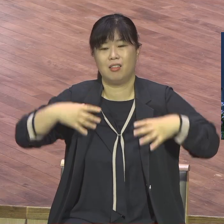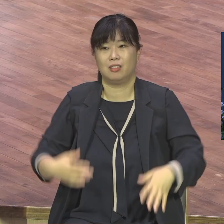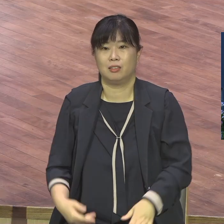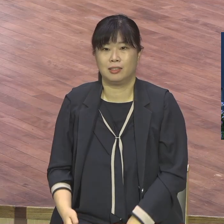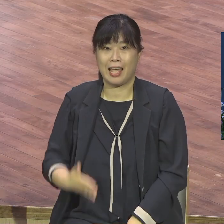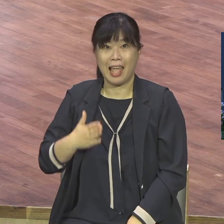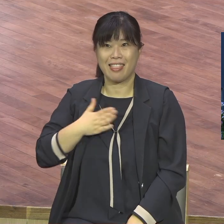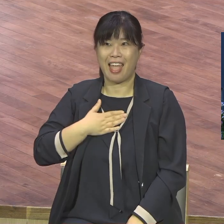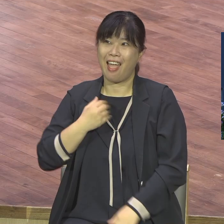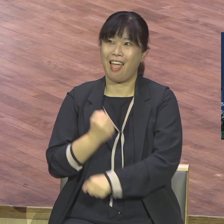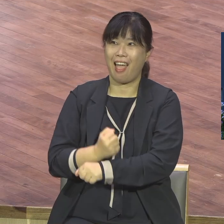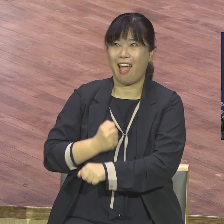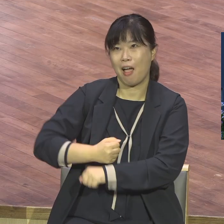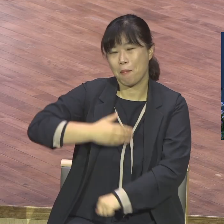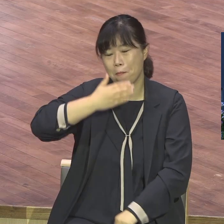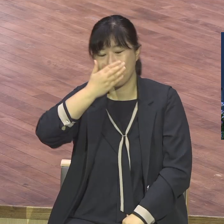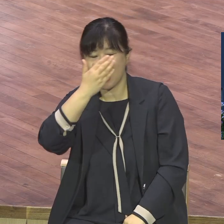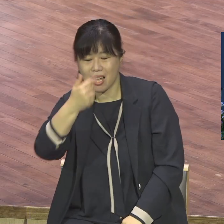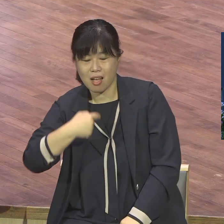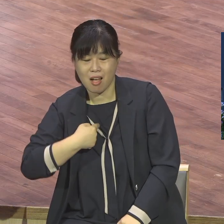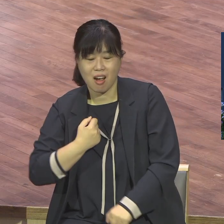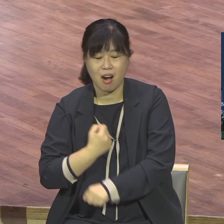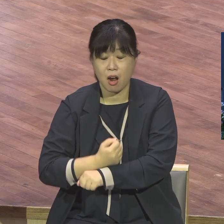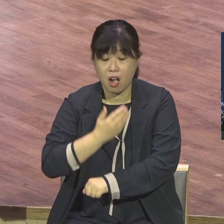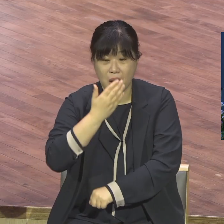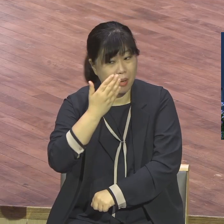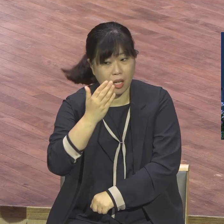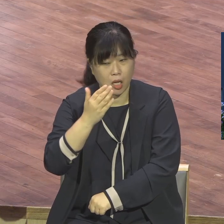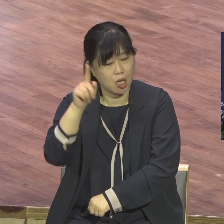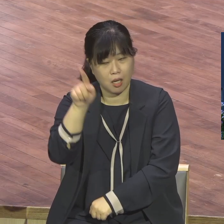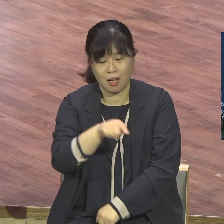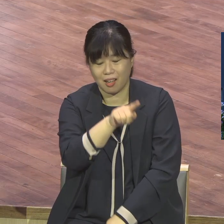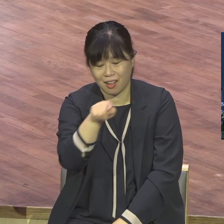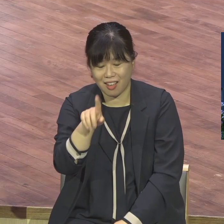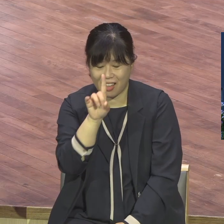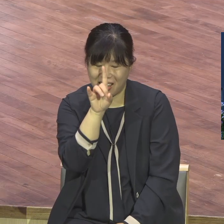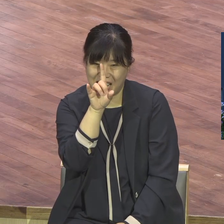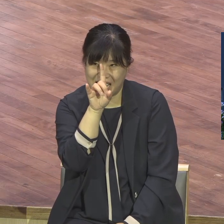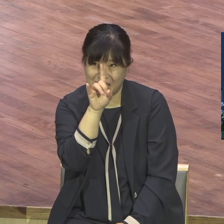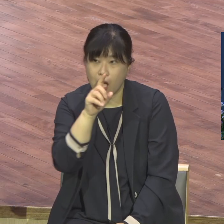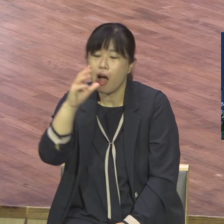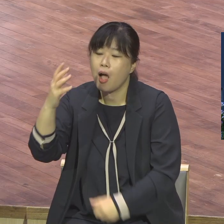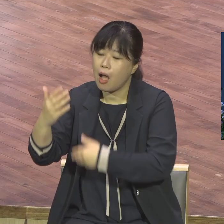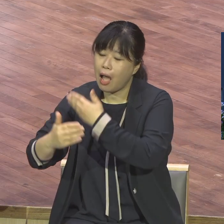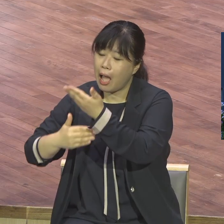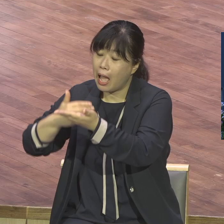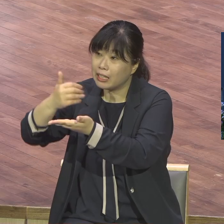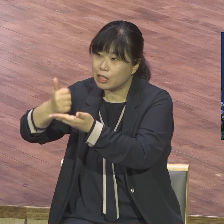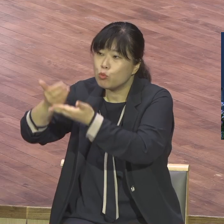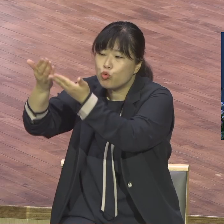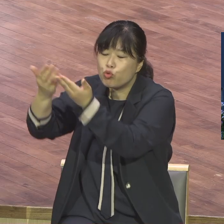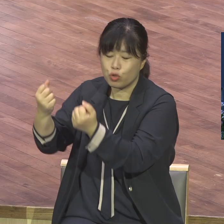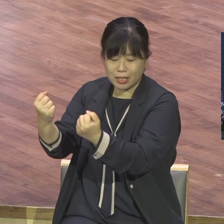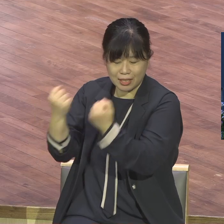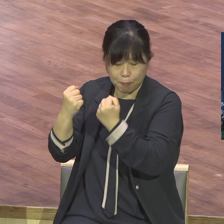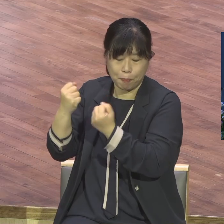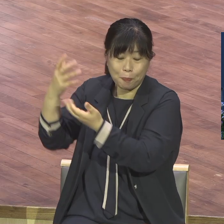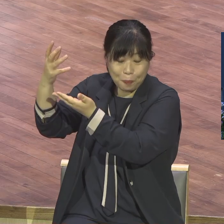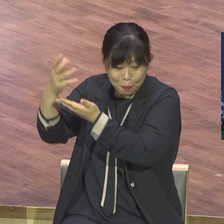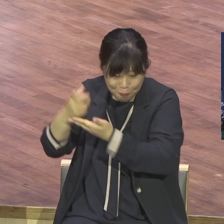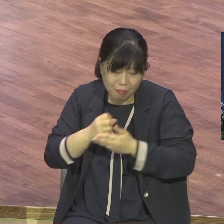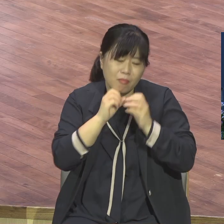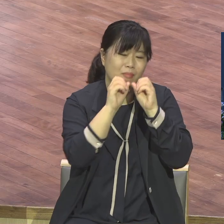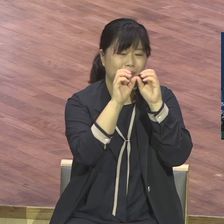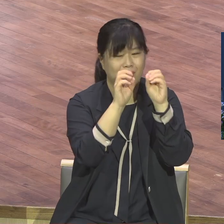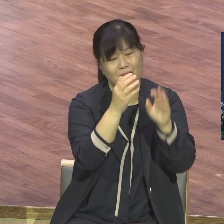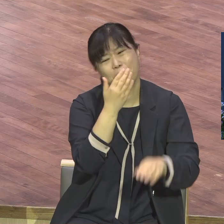내가 하려면 안 돼요. 하나님이 주신 힘으로 성령의 능력으로 가능하다. 우리가 뭘 합니까? 우리가 무식한 우리가